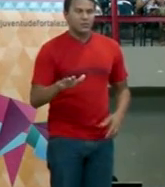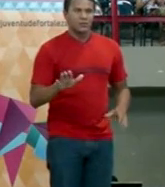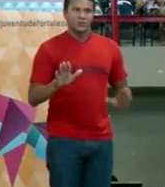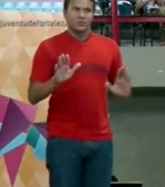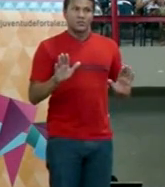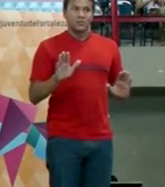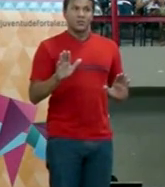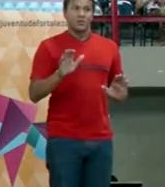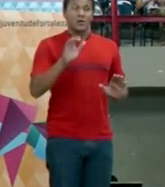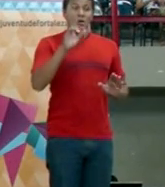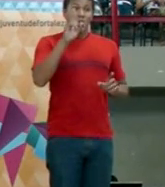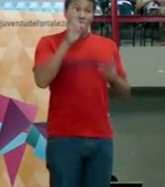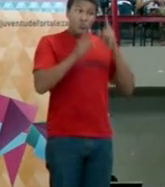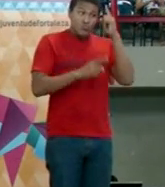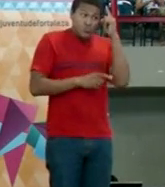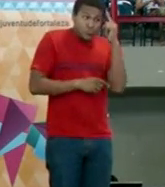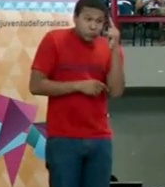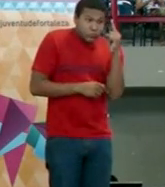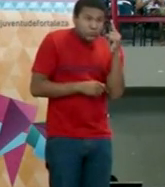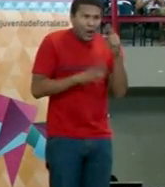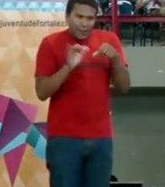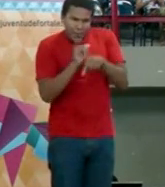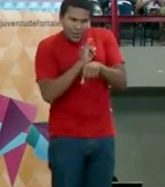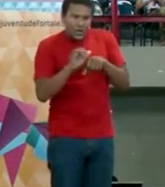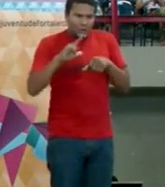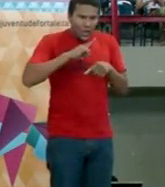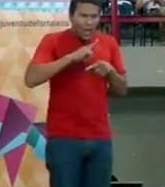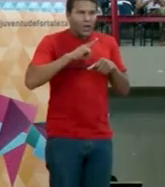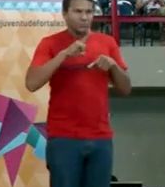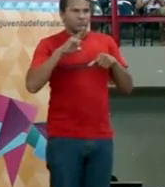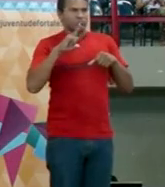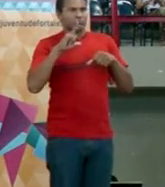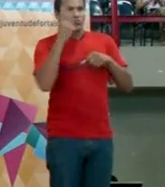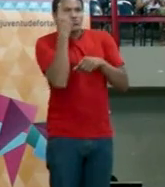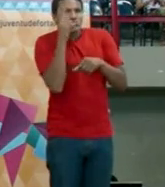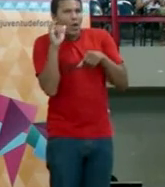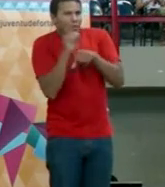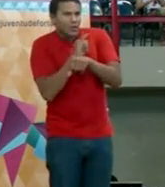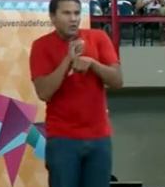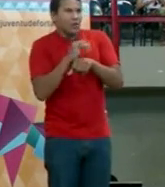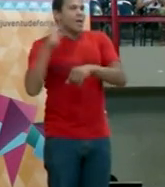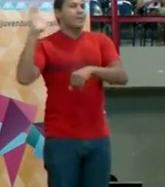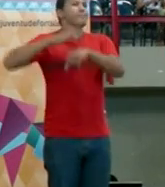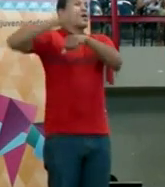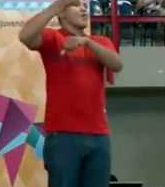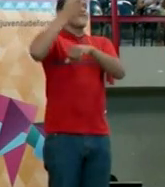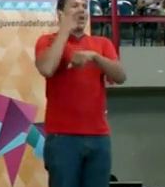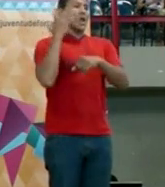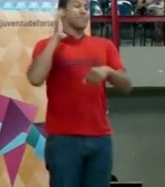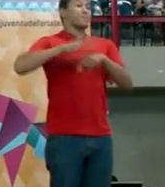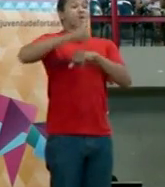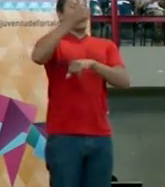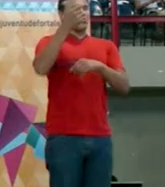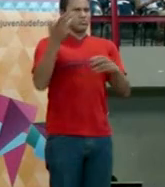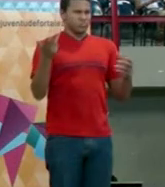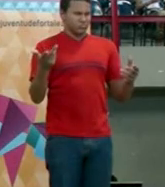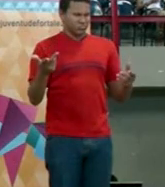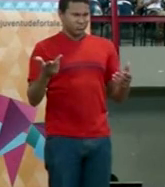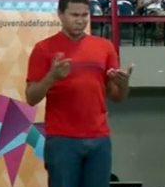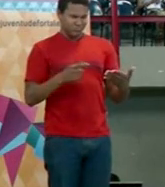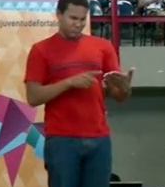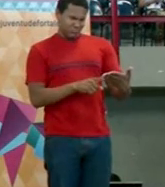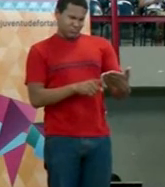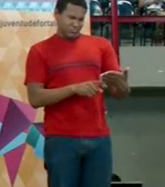uma das maneiras, tá? Nunca diga que é a melhor. Porque o corretor pode